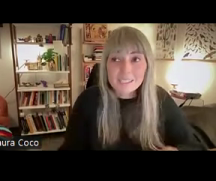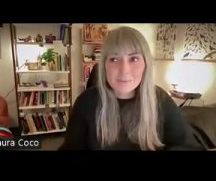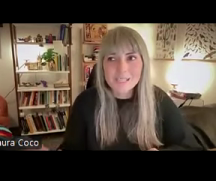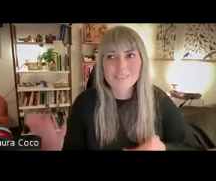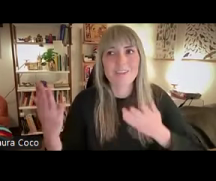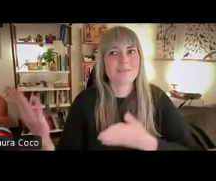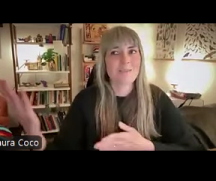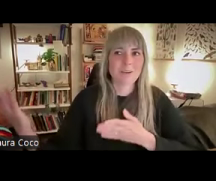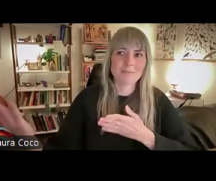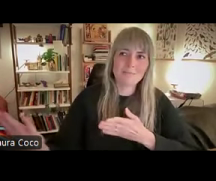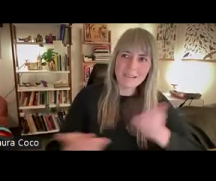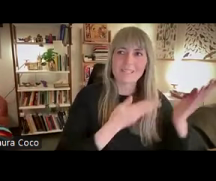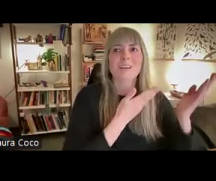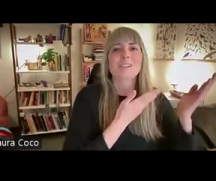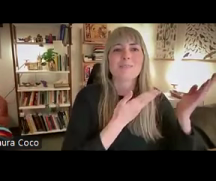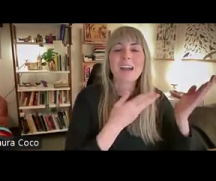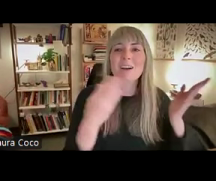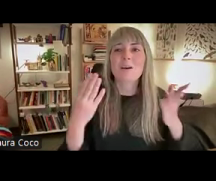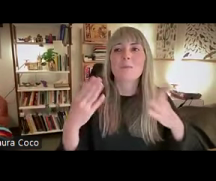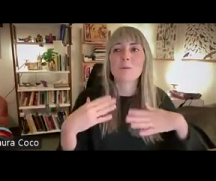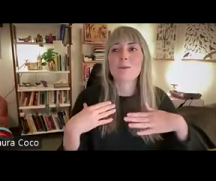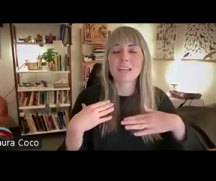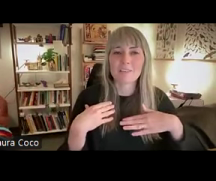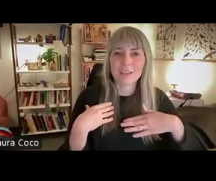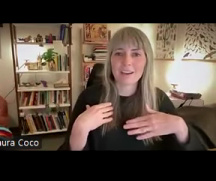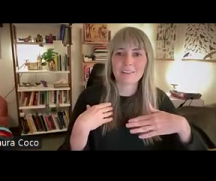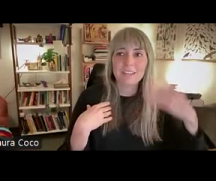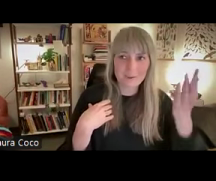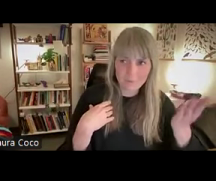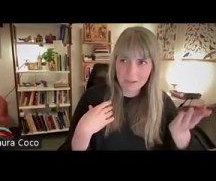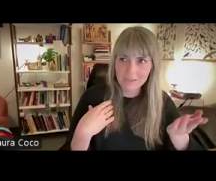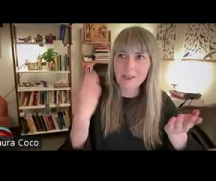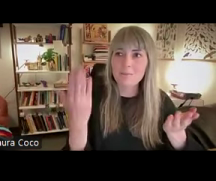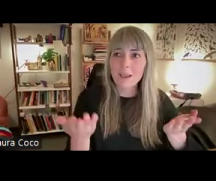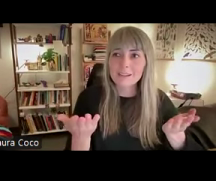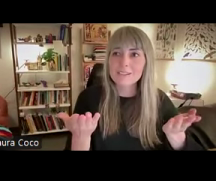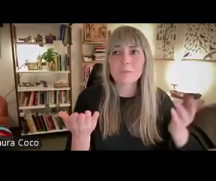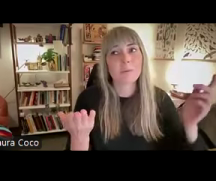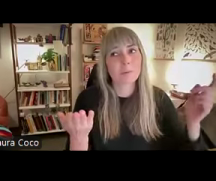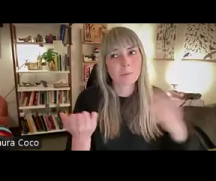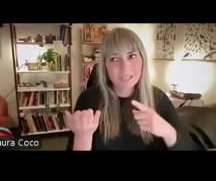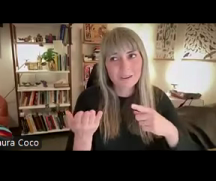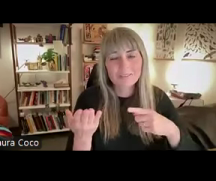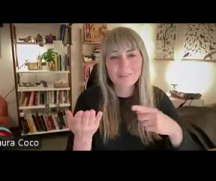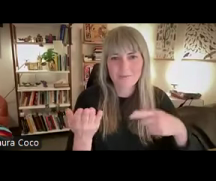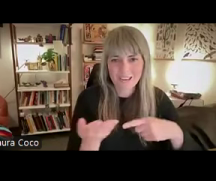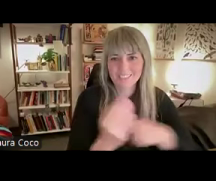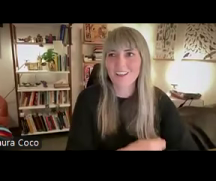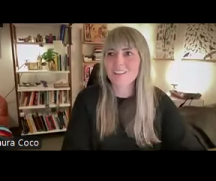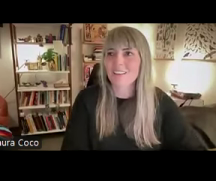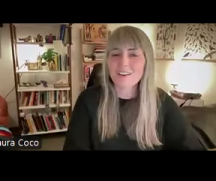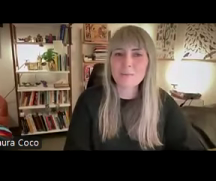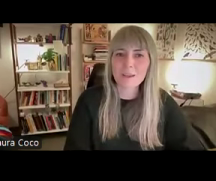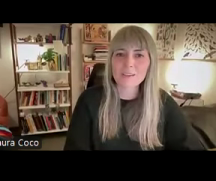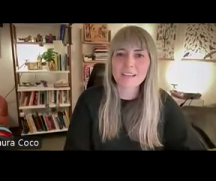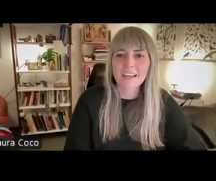estar lesionados. Entonces, eso explica, si se recuerdan, hace muchas diapositivas cuando estábamos dando estos